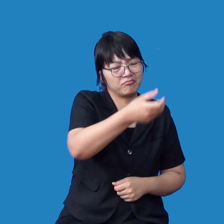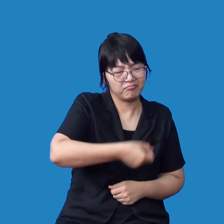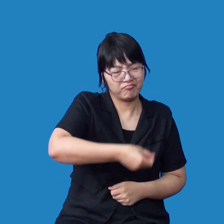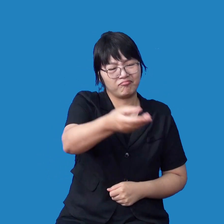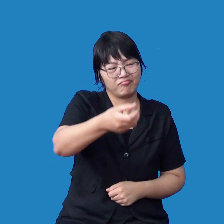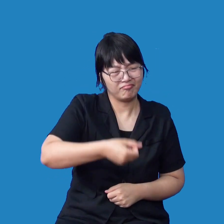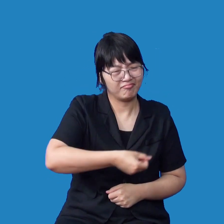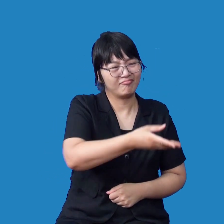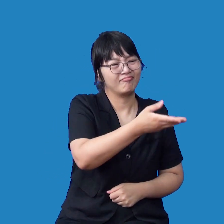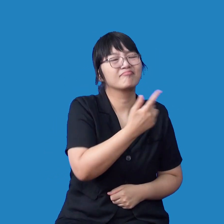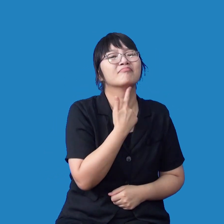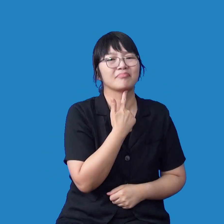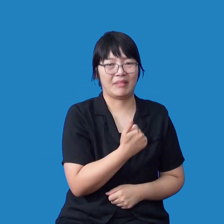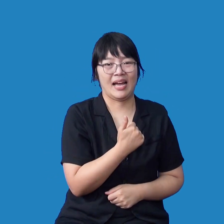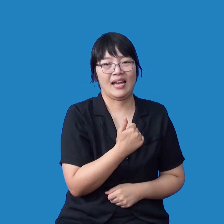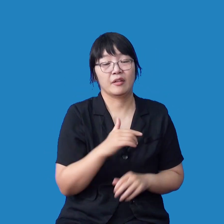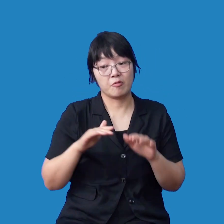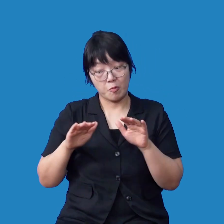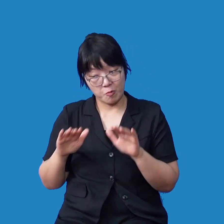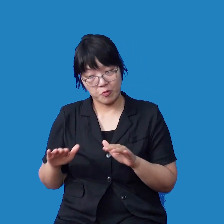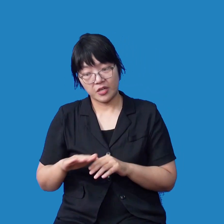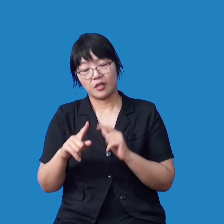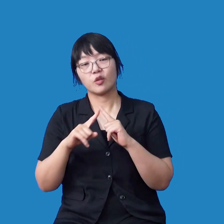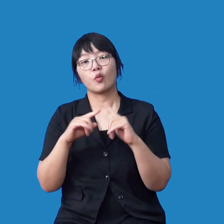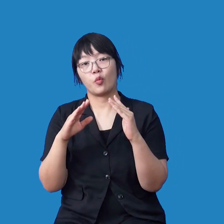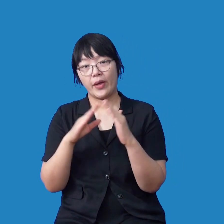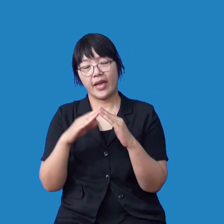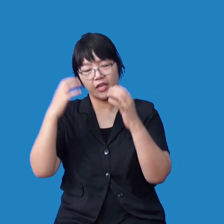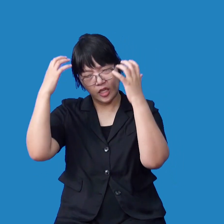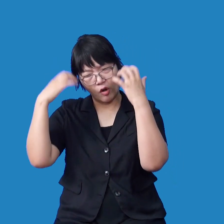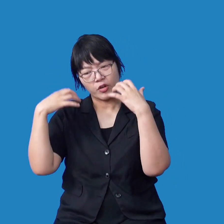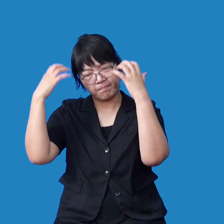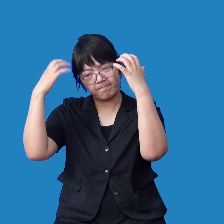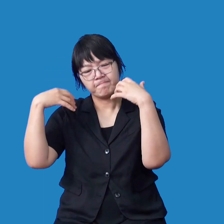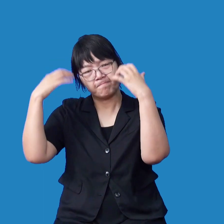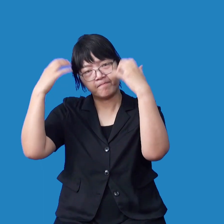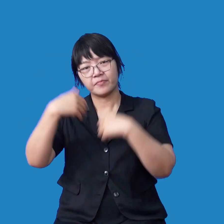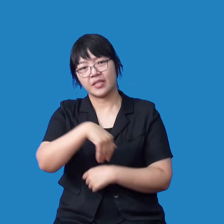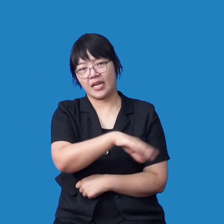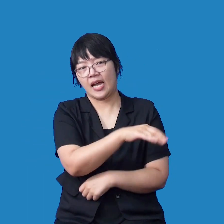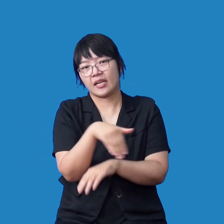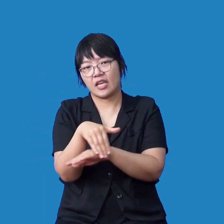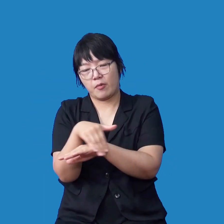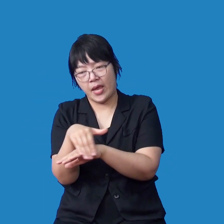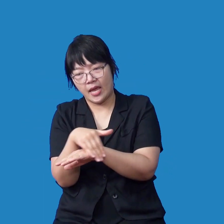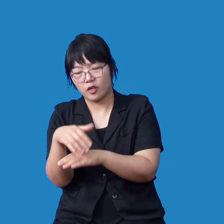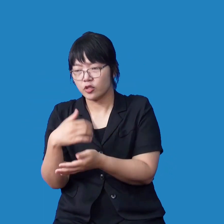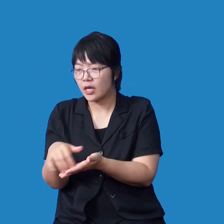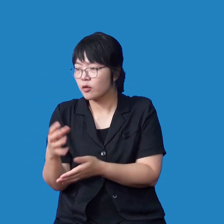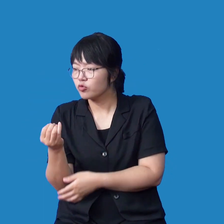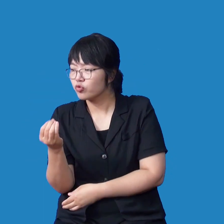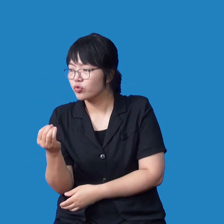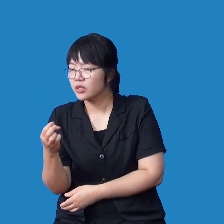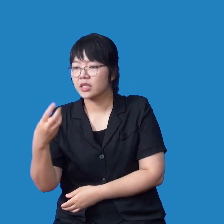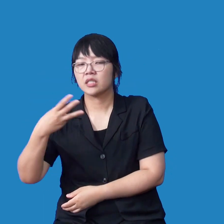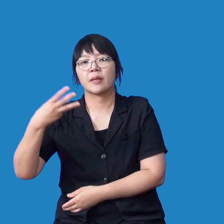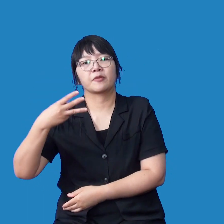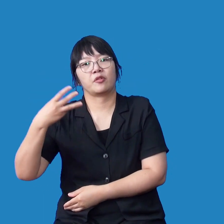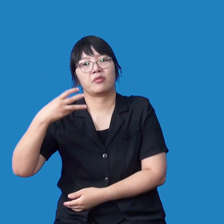여름철에 우리가 가는데 최소한도 우리가 3,000명 가기를 목표로 하고 있다고 들었습니다.